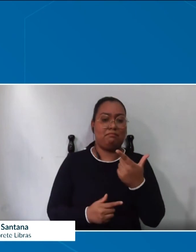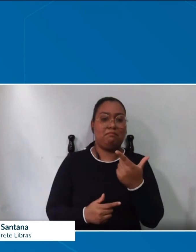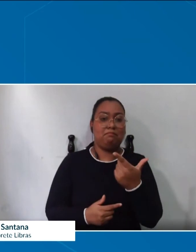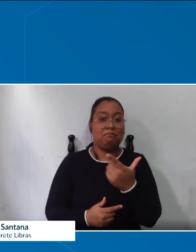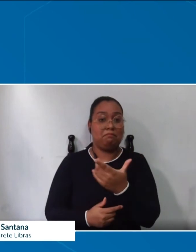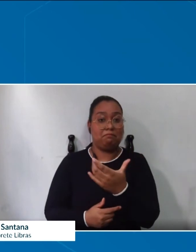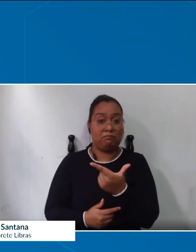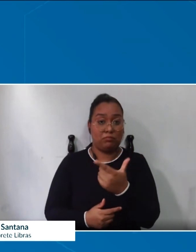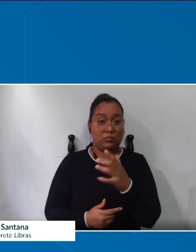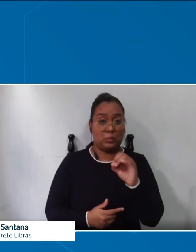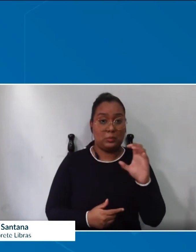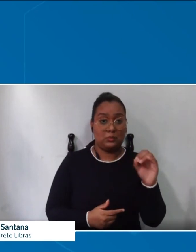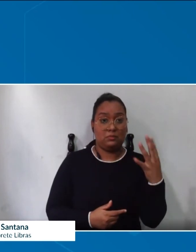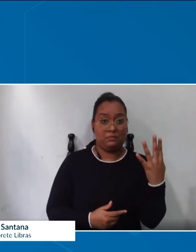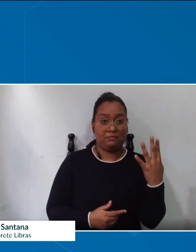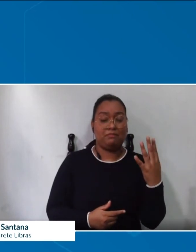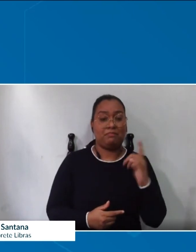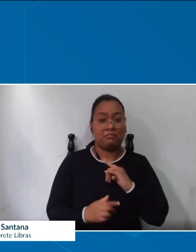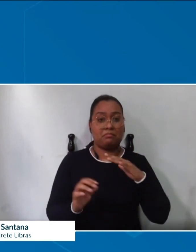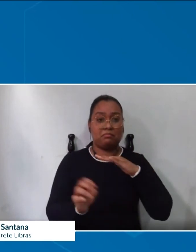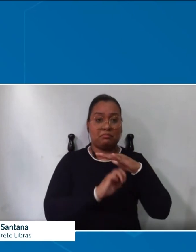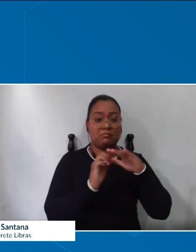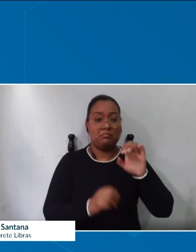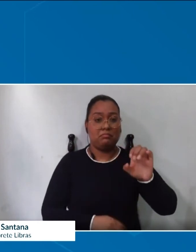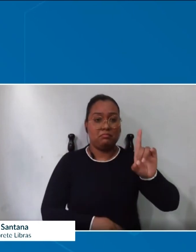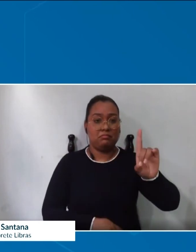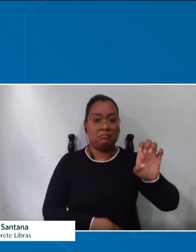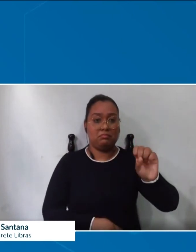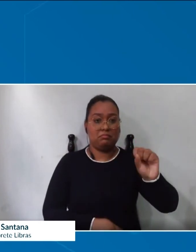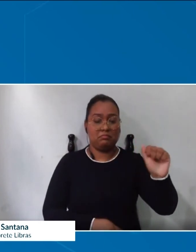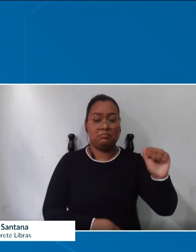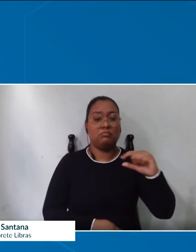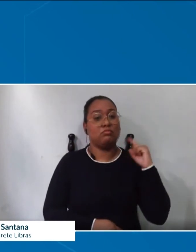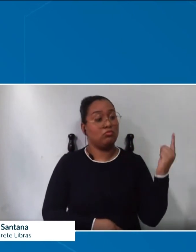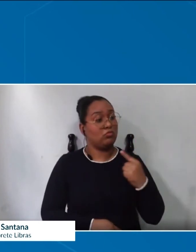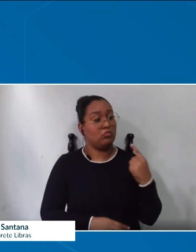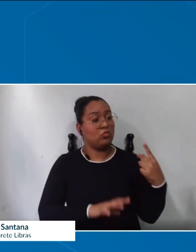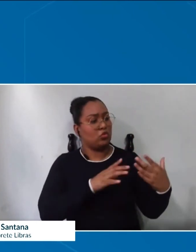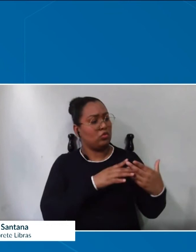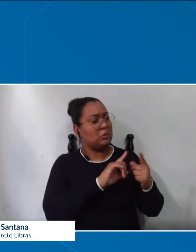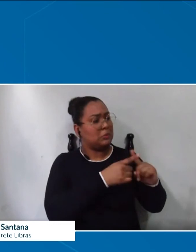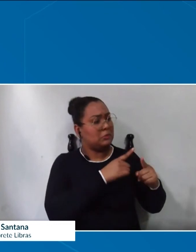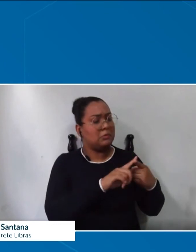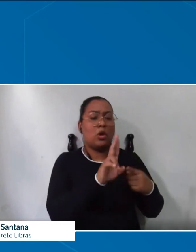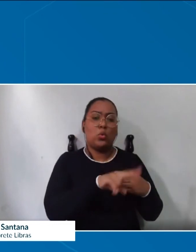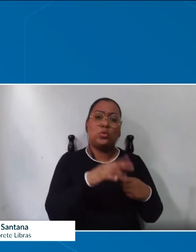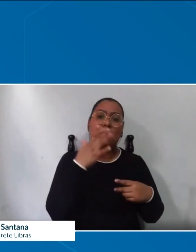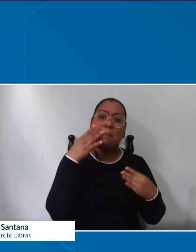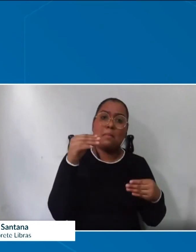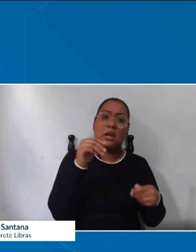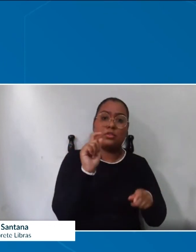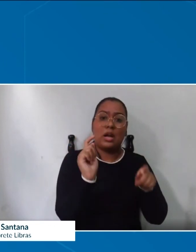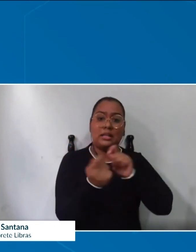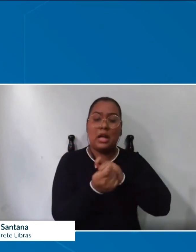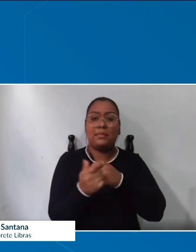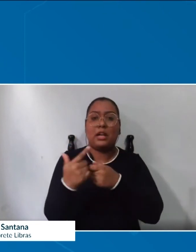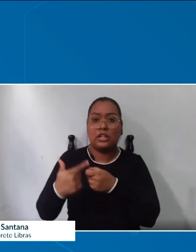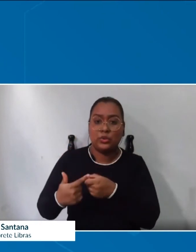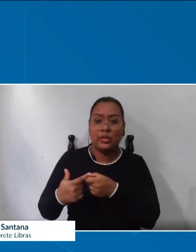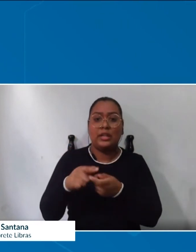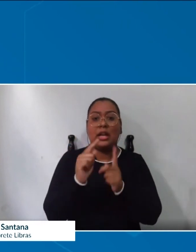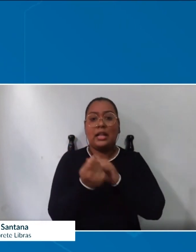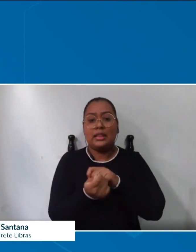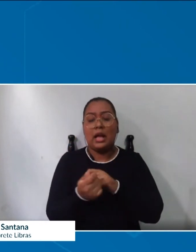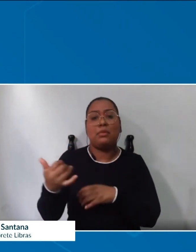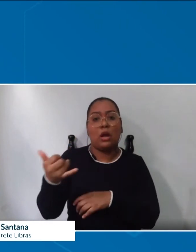com uma empresa chamada Edesa, nós convertemos plásticos, né, em gasolina, em óleo diesel. Então,